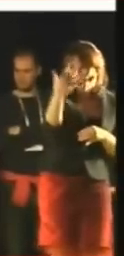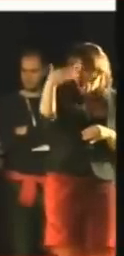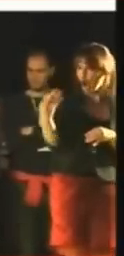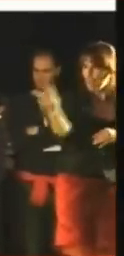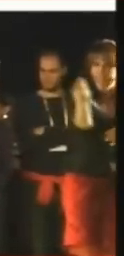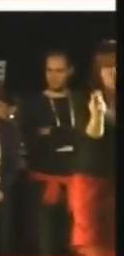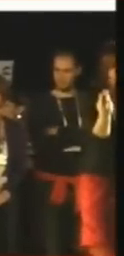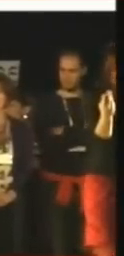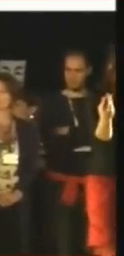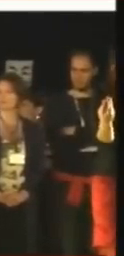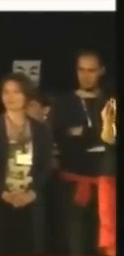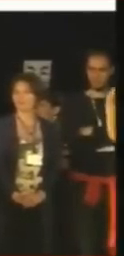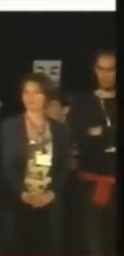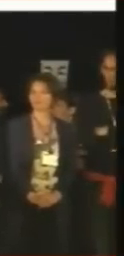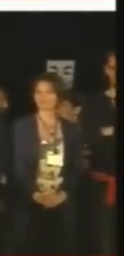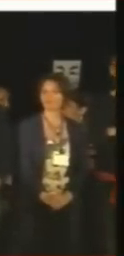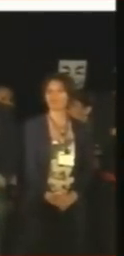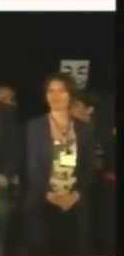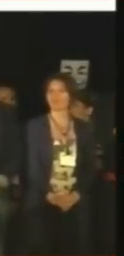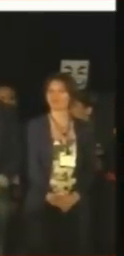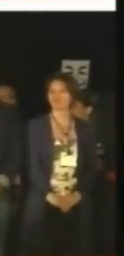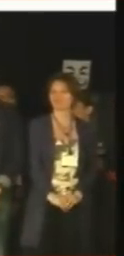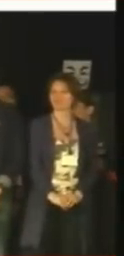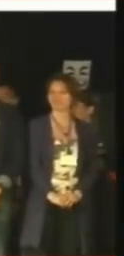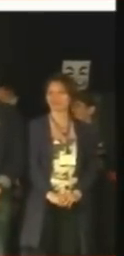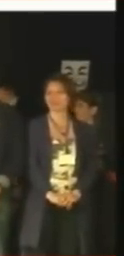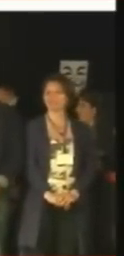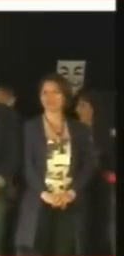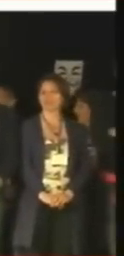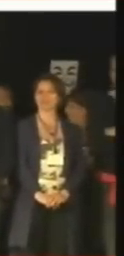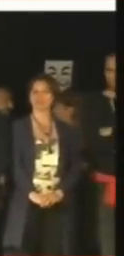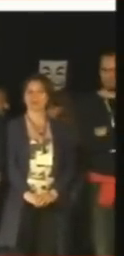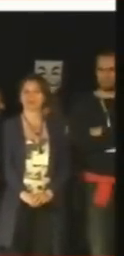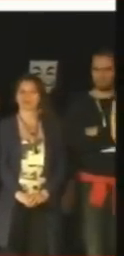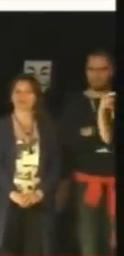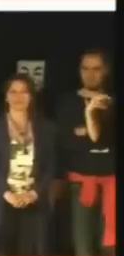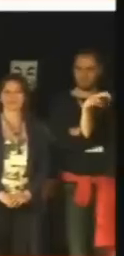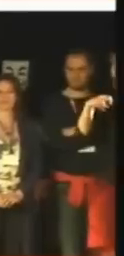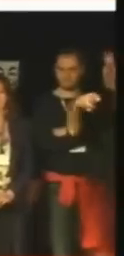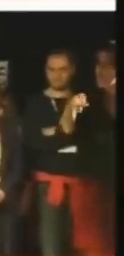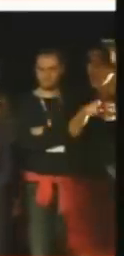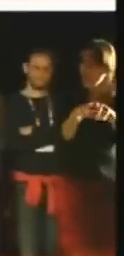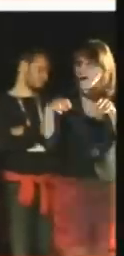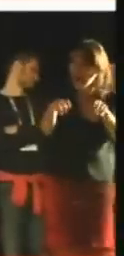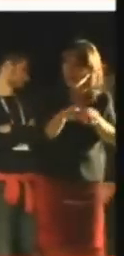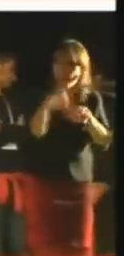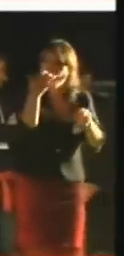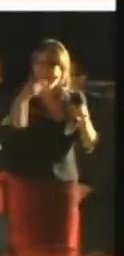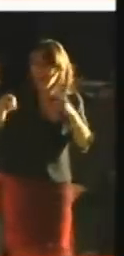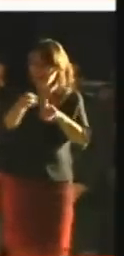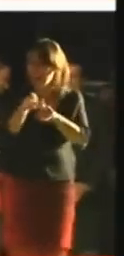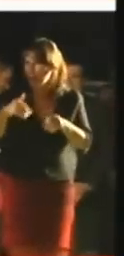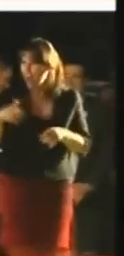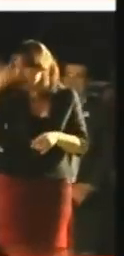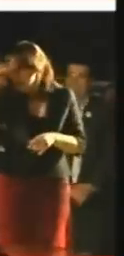lo guardano, chi è quello lì? È l'onesto, stai zitto. Ma come cammina come noi? Sì, cammina come noi. Ma